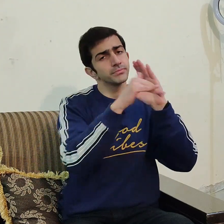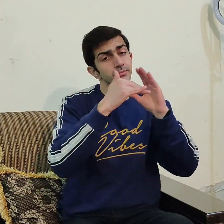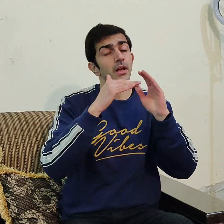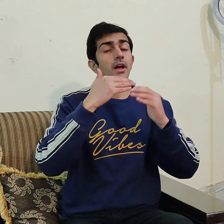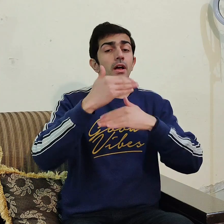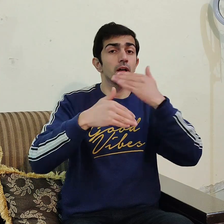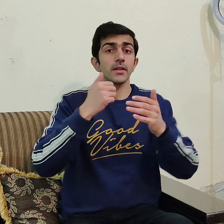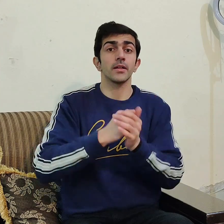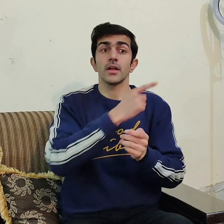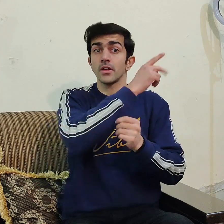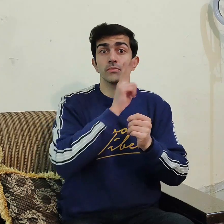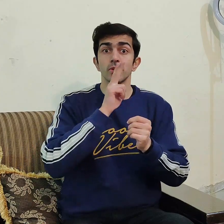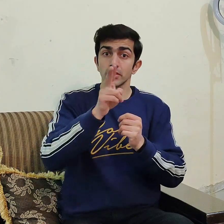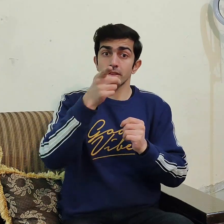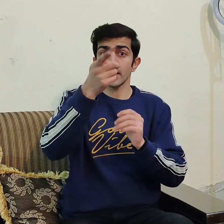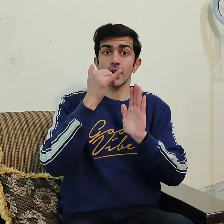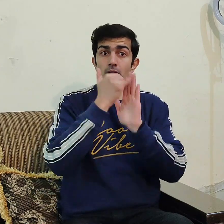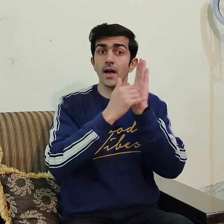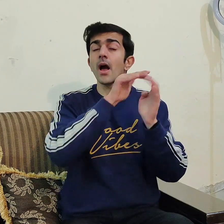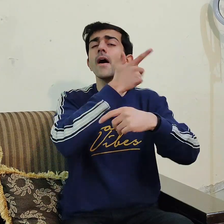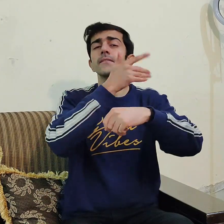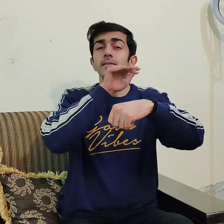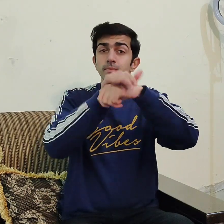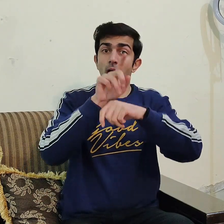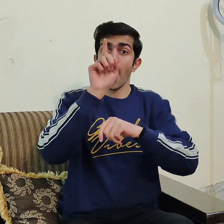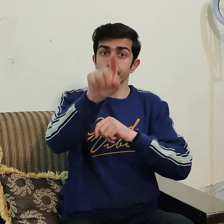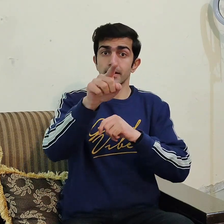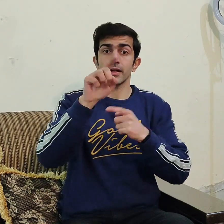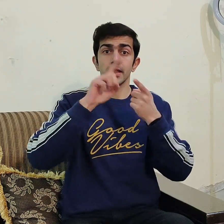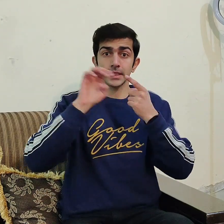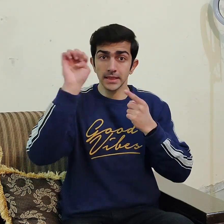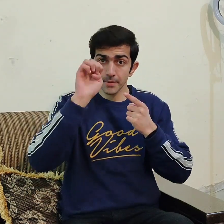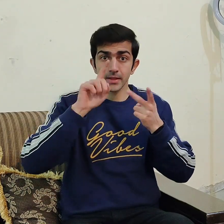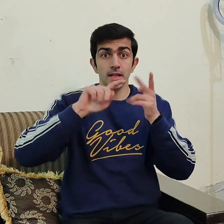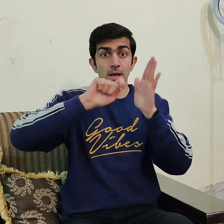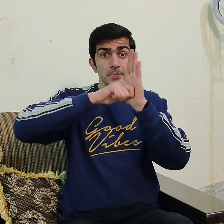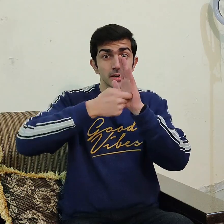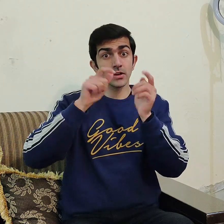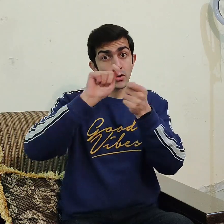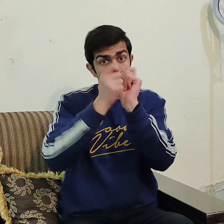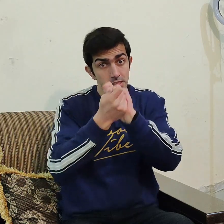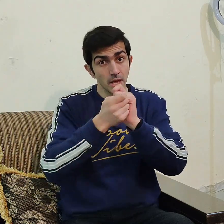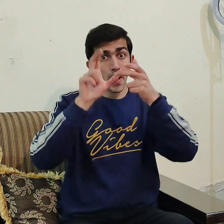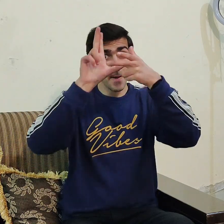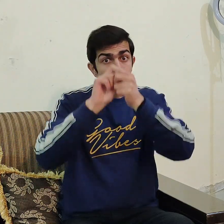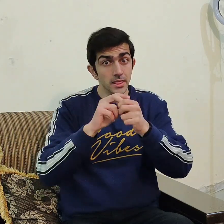स्टेप जब वो आपको बताएंगे किस तरह आप अपना यूट्यूब चैनल जो है वो सिक्योर कर सकते हैं, और